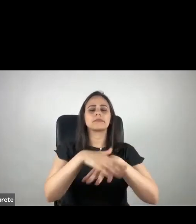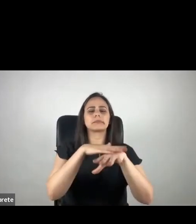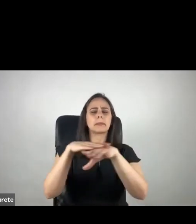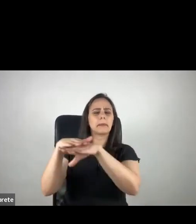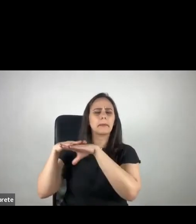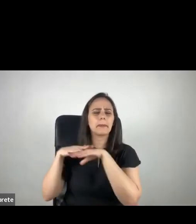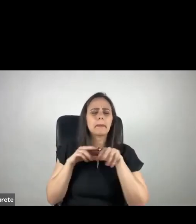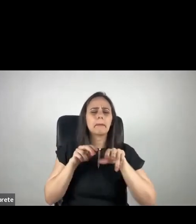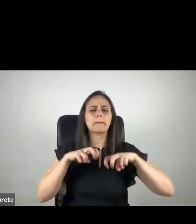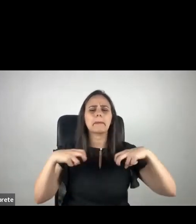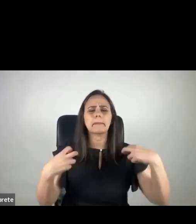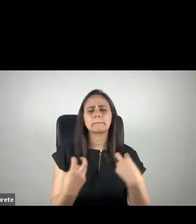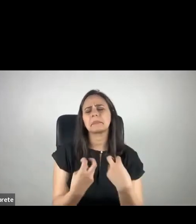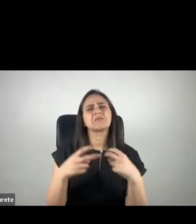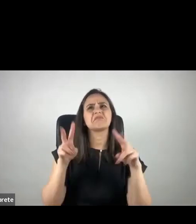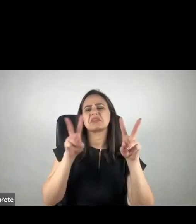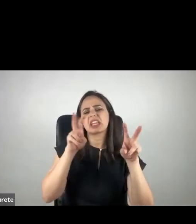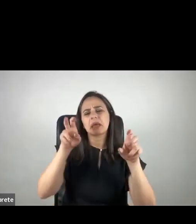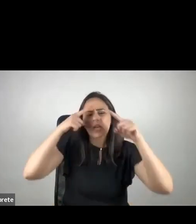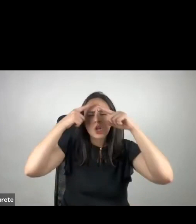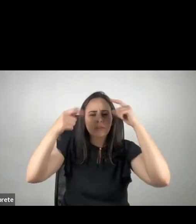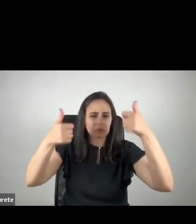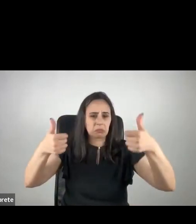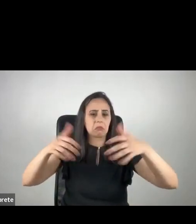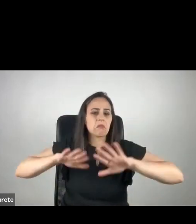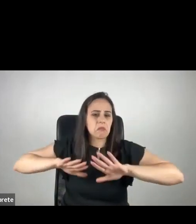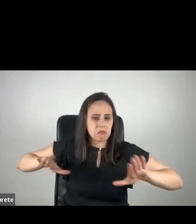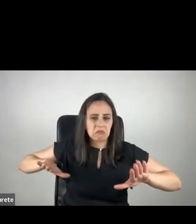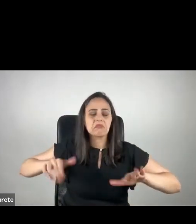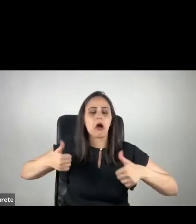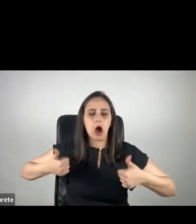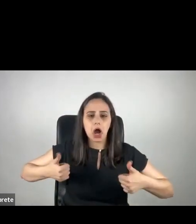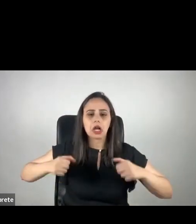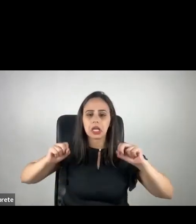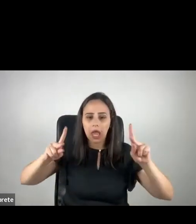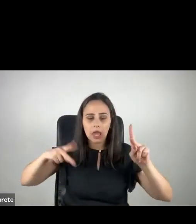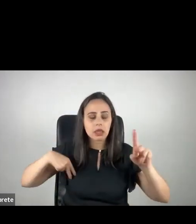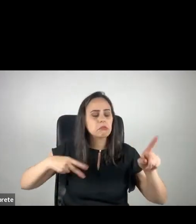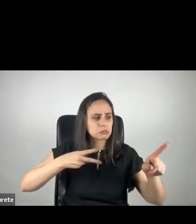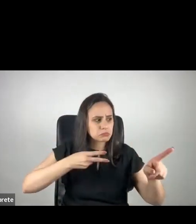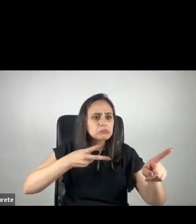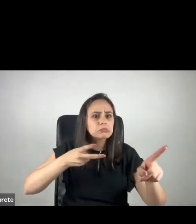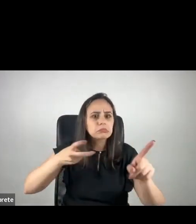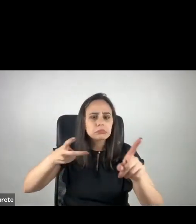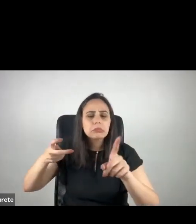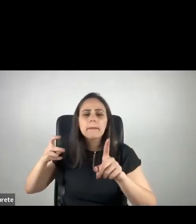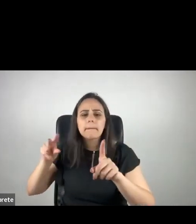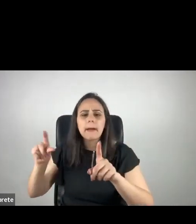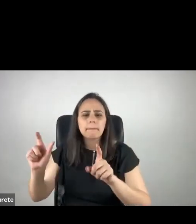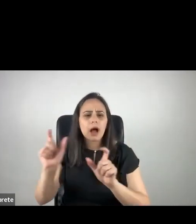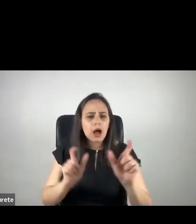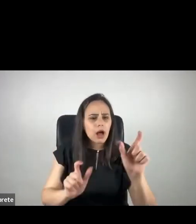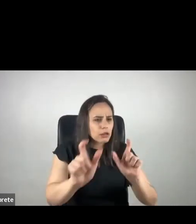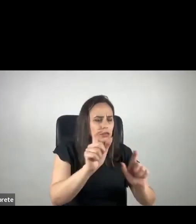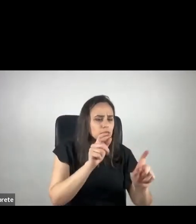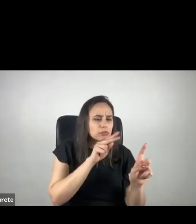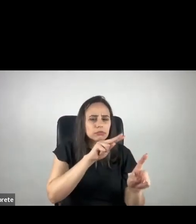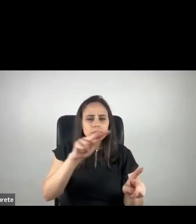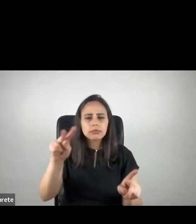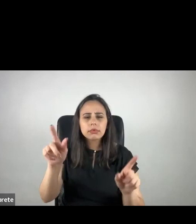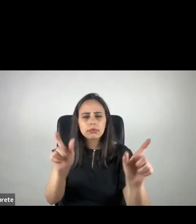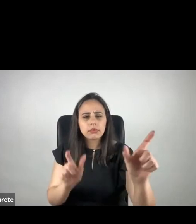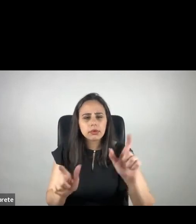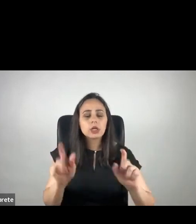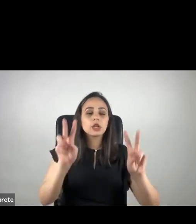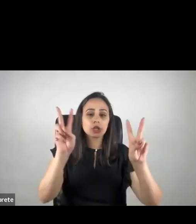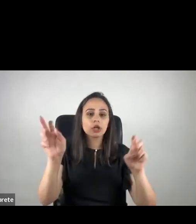conversando, talvez, de inovação. Beleza, eu estou antenado nas palavras sobre